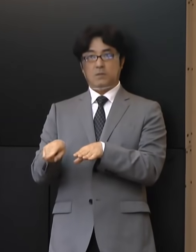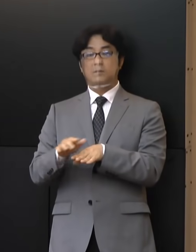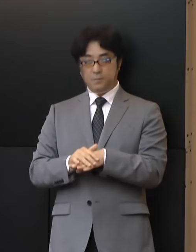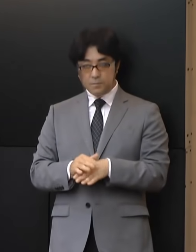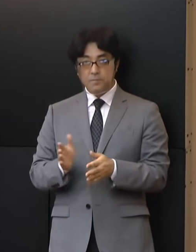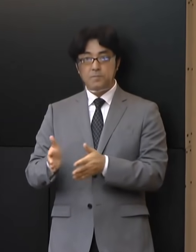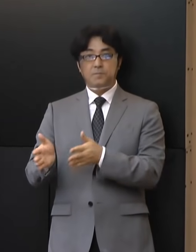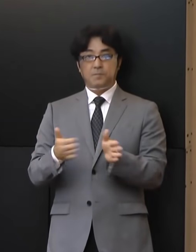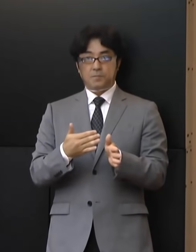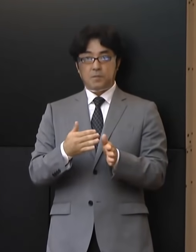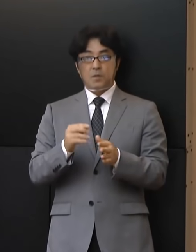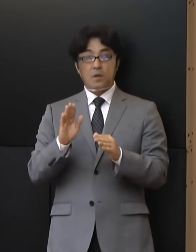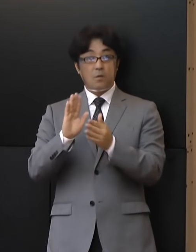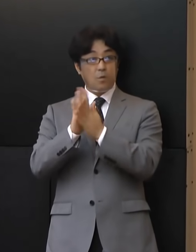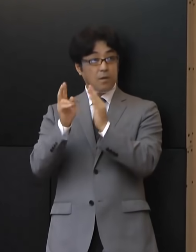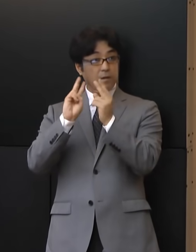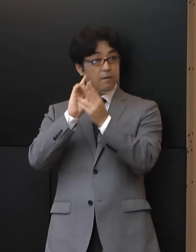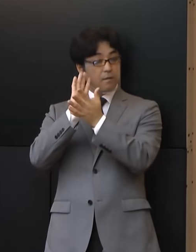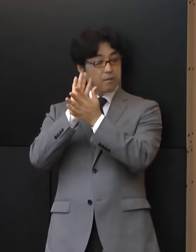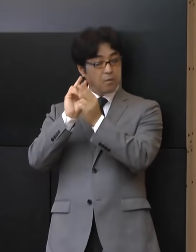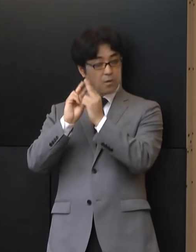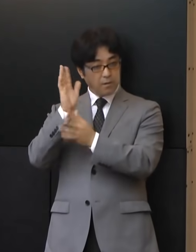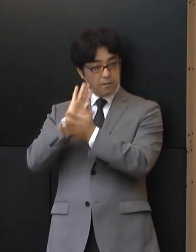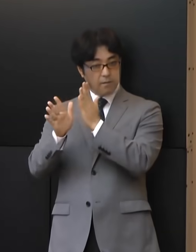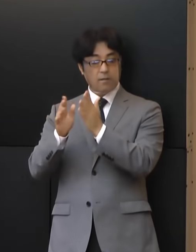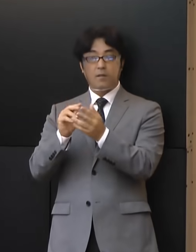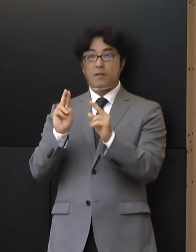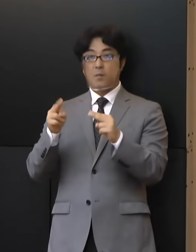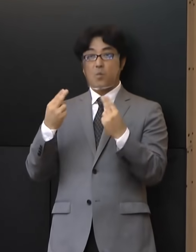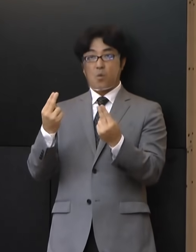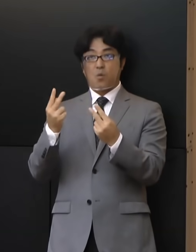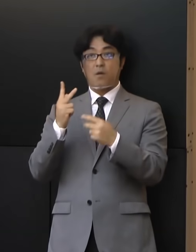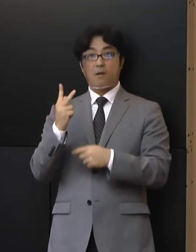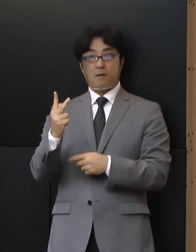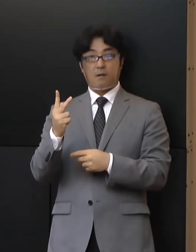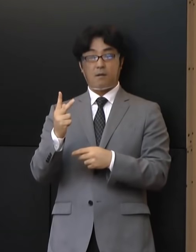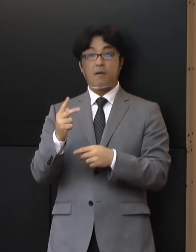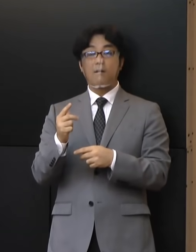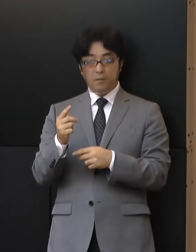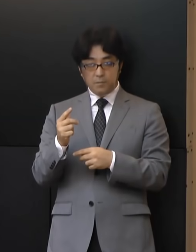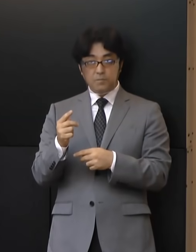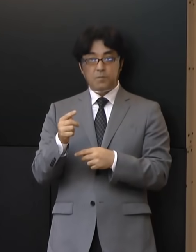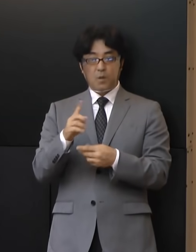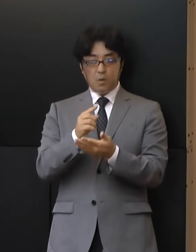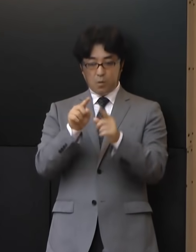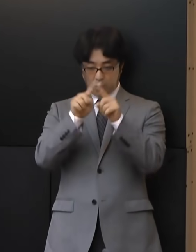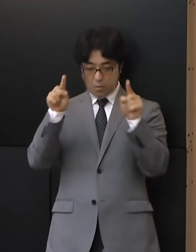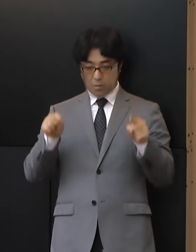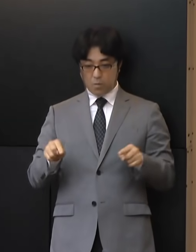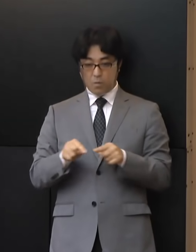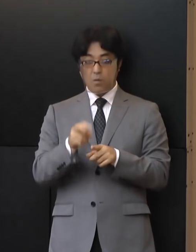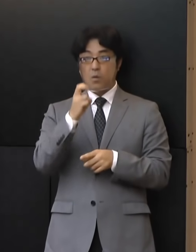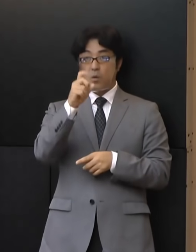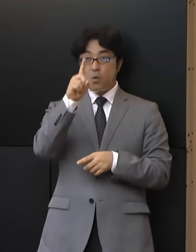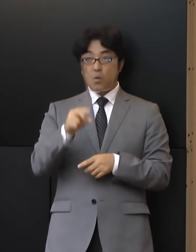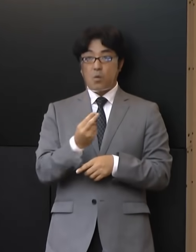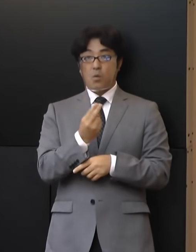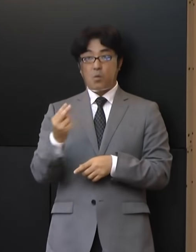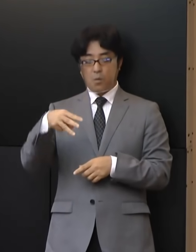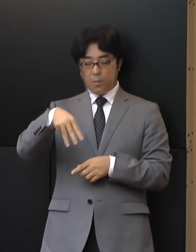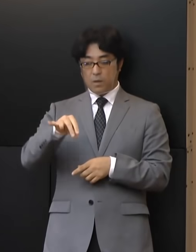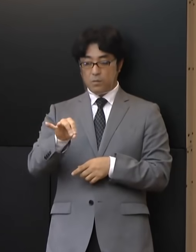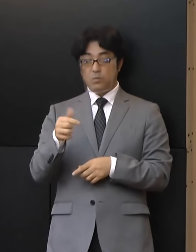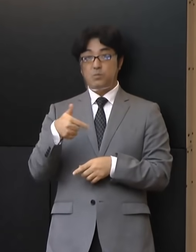また、県の専門家会議において示された沖縄県における活動再開へのロードマップにおいては、新規患者数